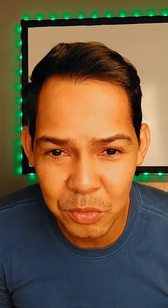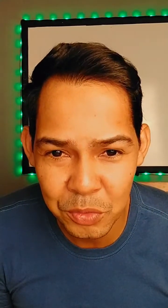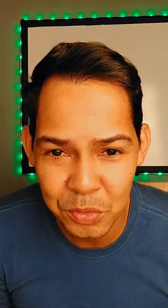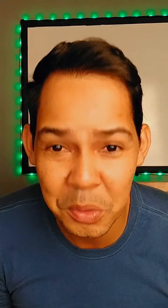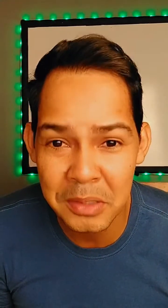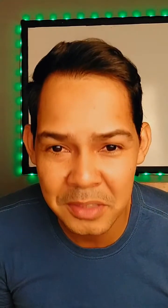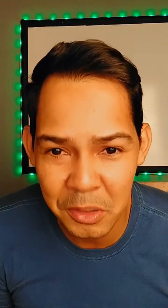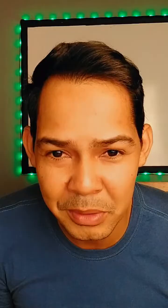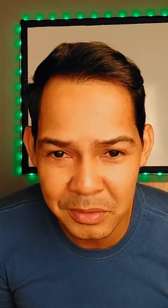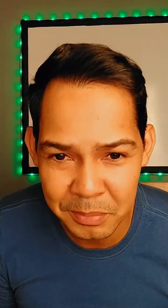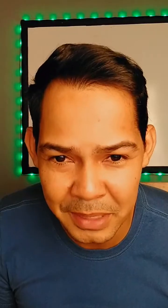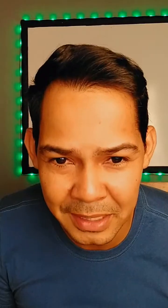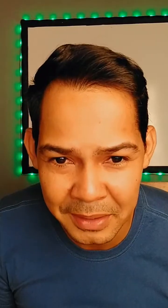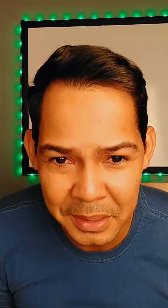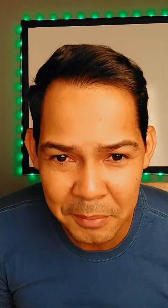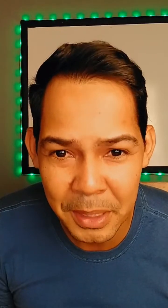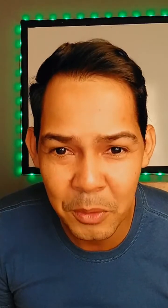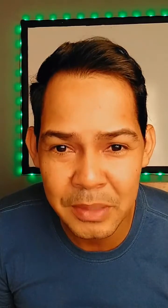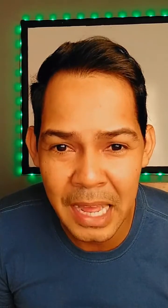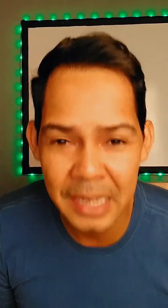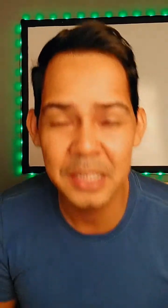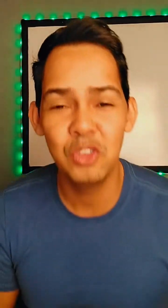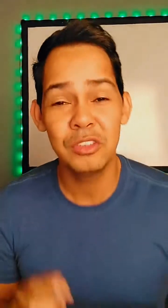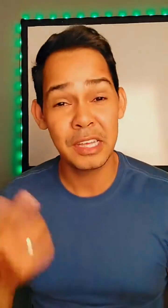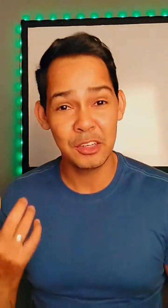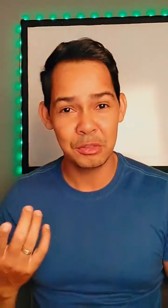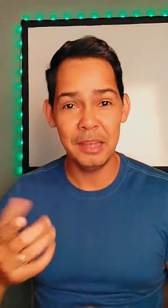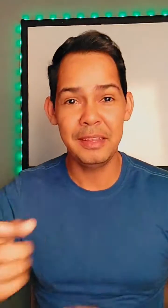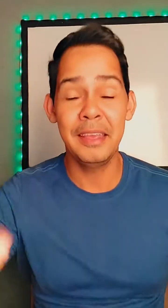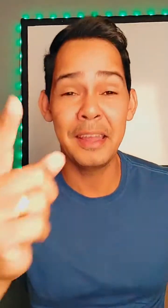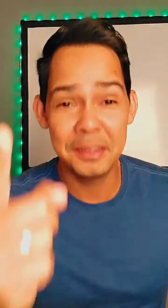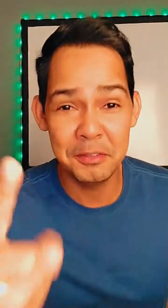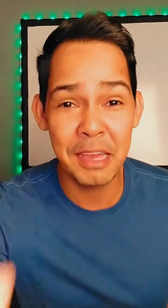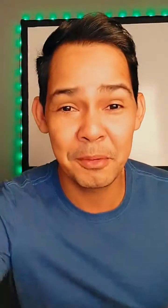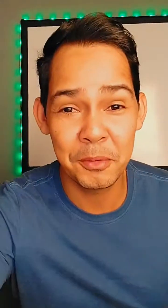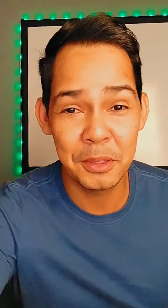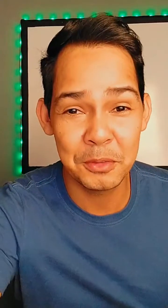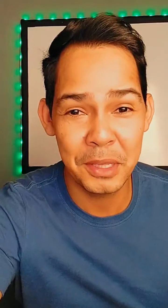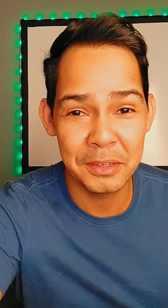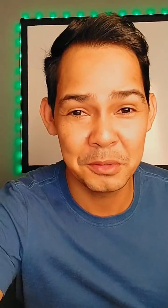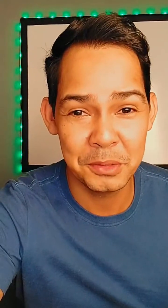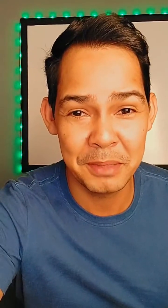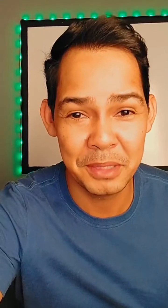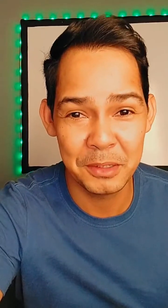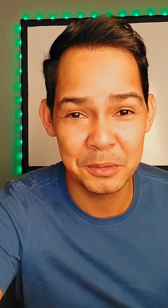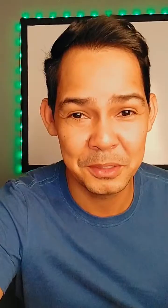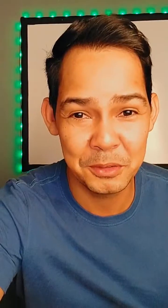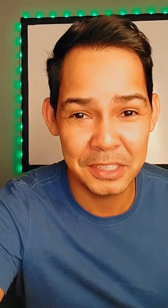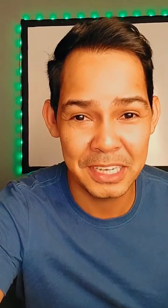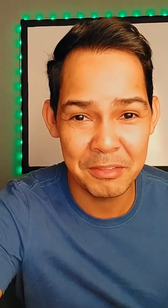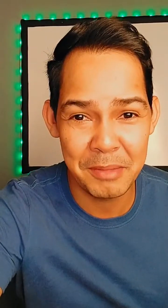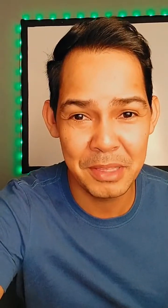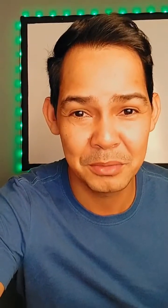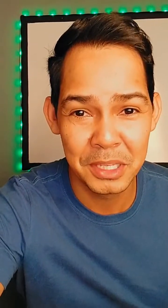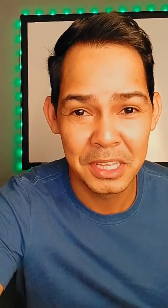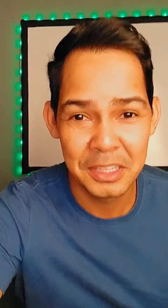surdo. Anseio para encontrar. A Nani disse que ela ajudaria e a Nani vai, porque eu conheço ela, viu? Ela é minha aluna, eu sei que ela vai mesmo. Deixa